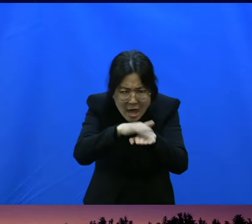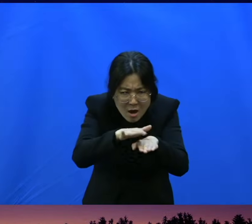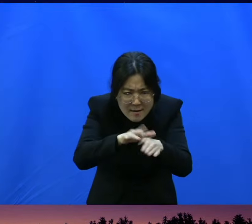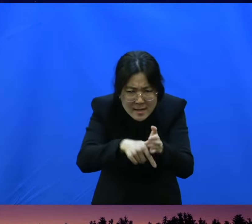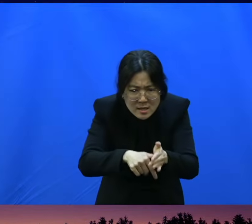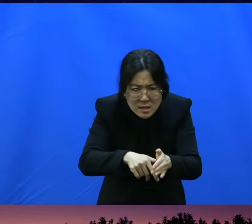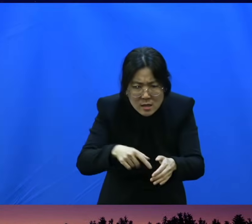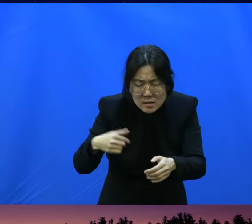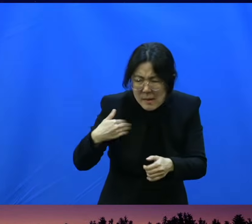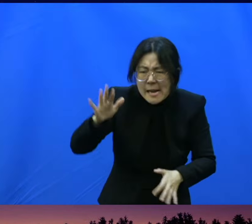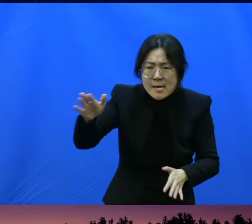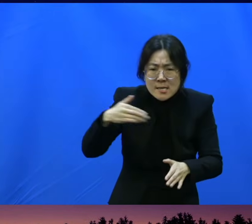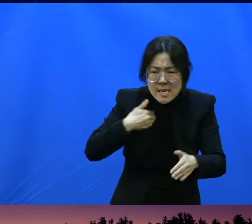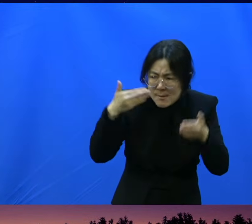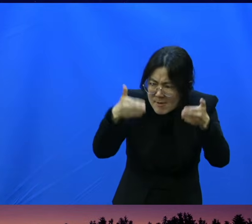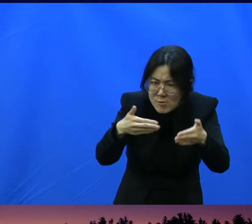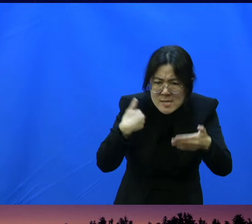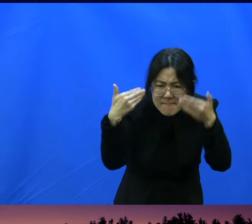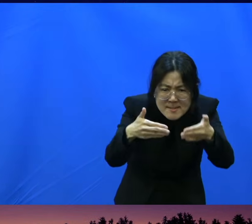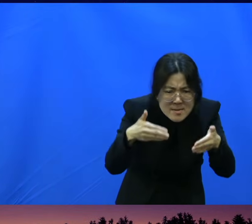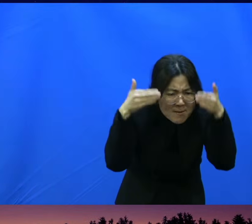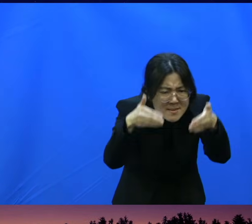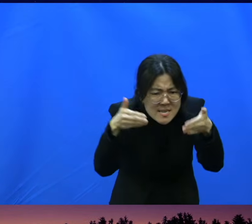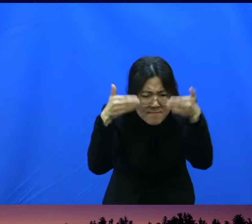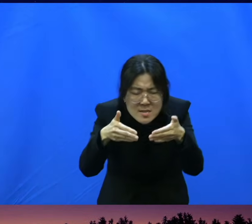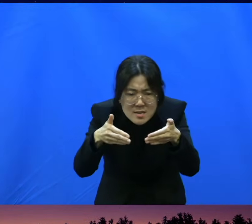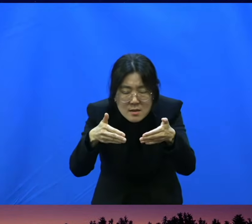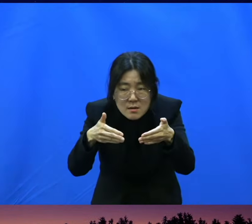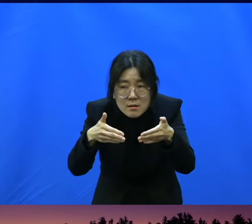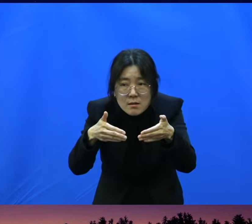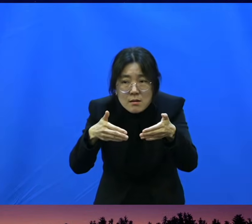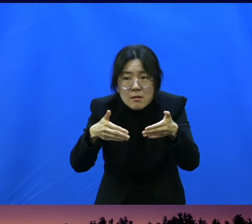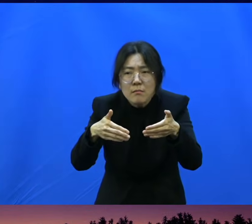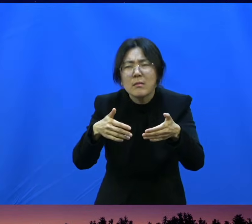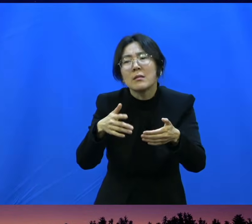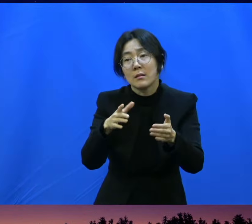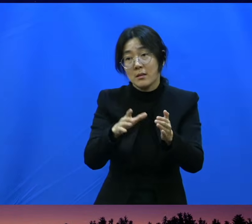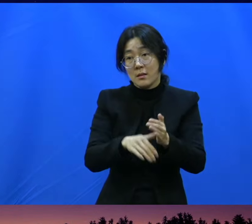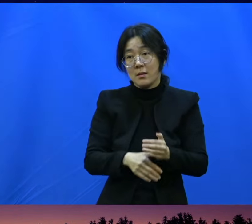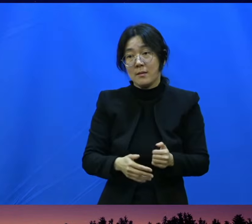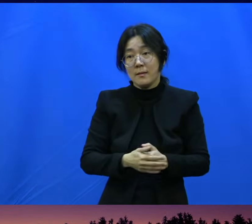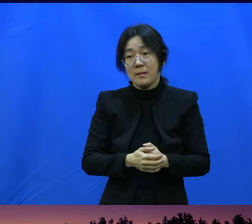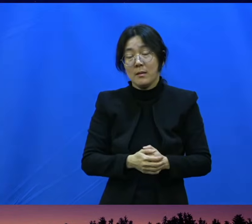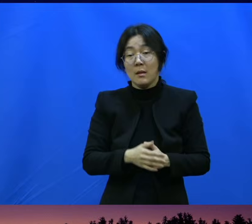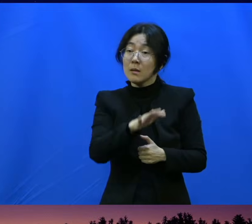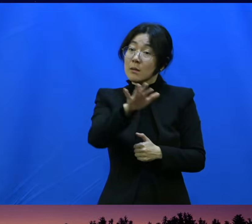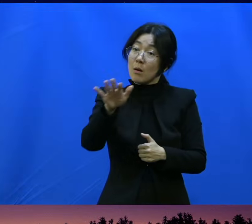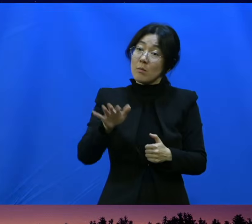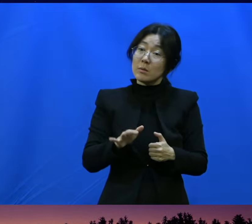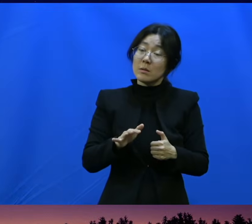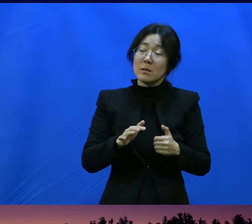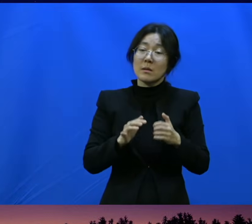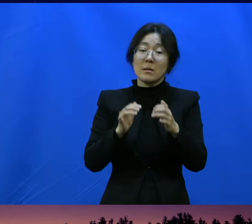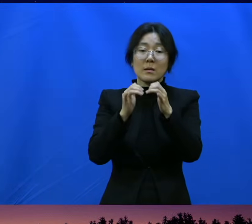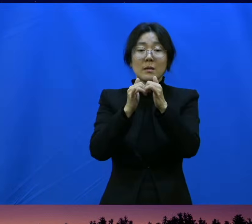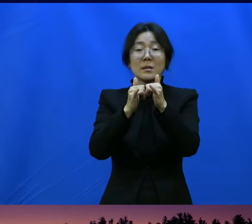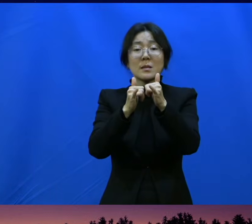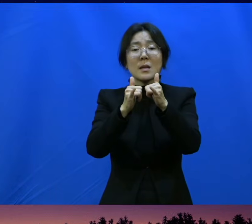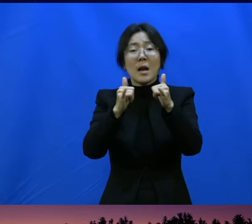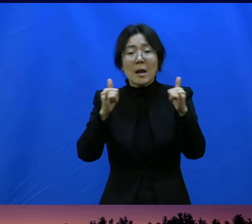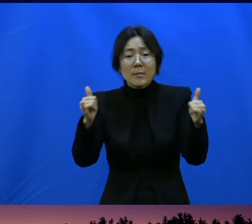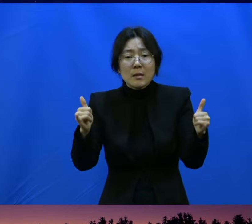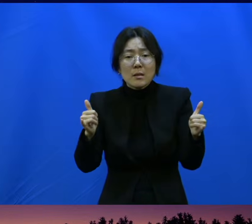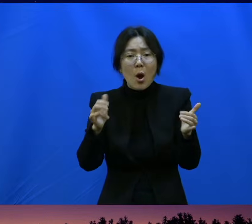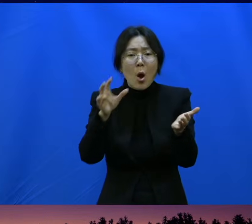못해요. 어쩌면 사람들은 자기의 도피처를 찾아 떠나지만 진정으로 영원히 쉴 곳을